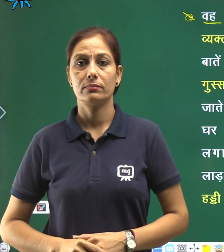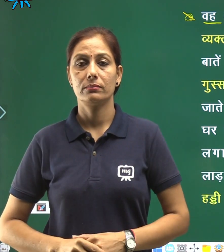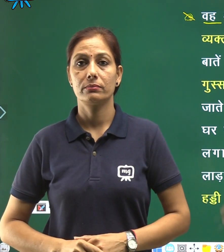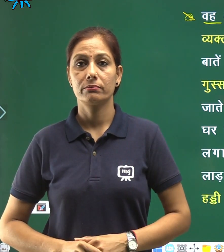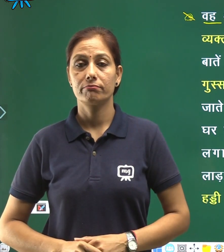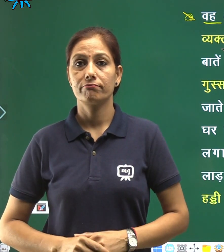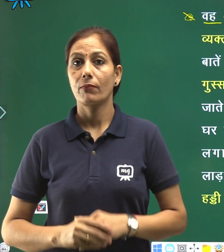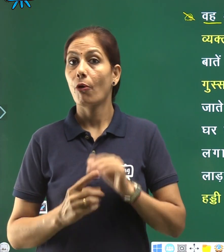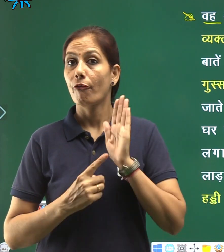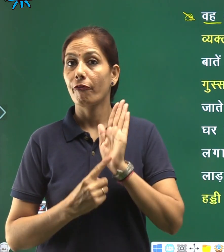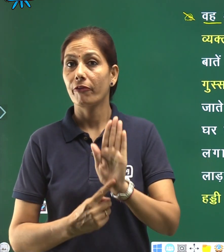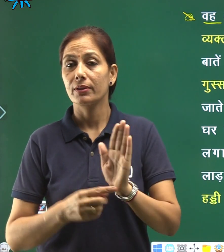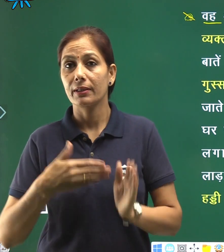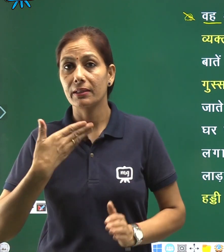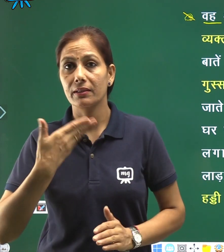व्यक्त करती है।